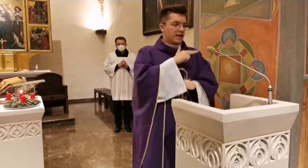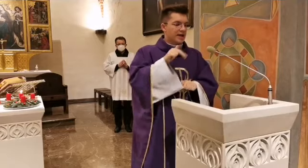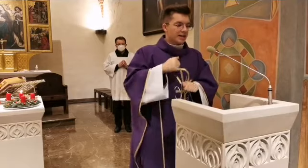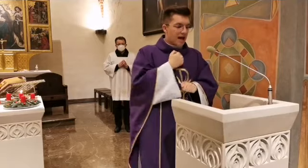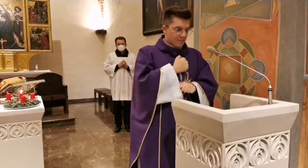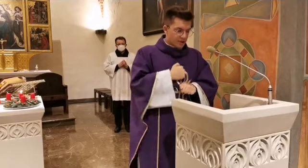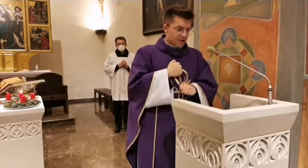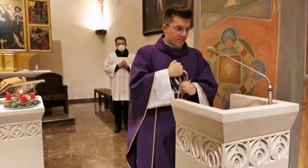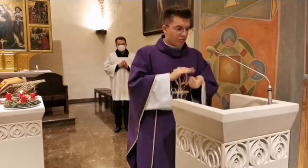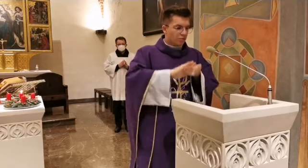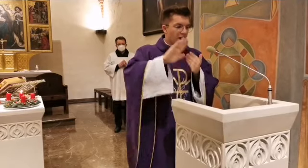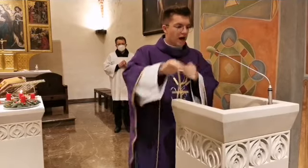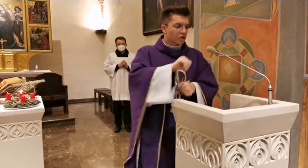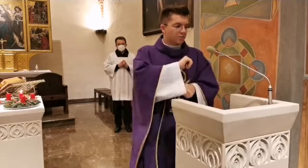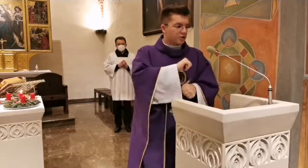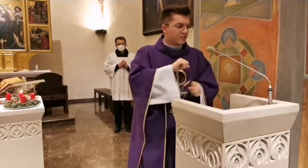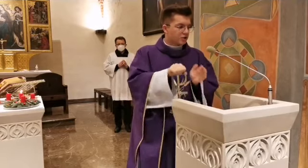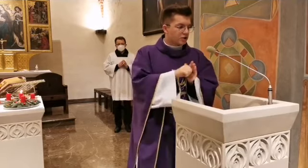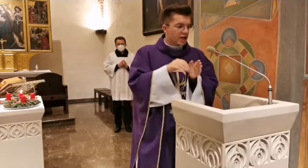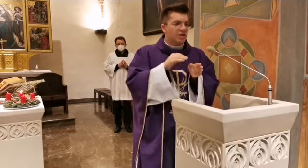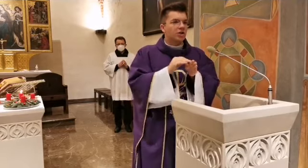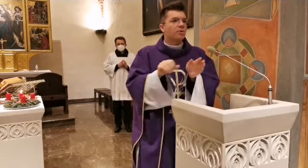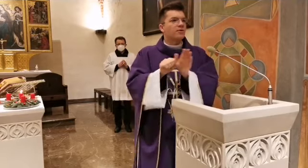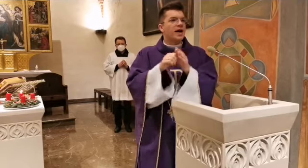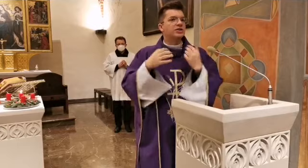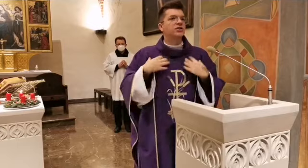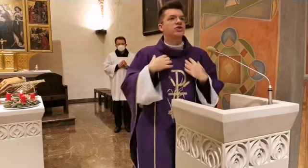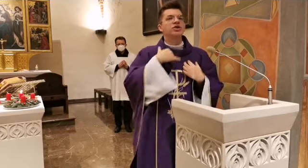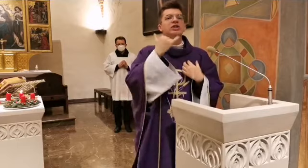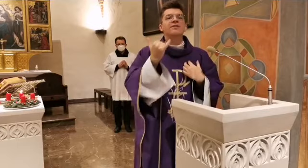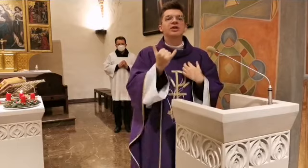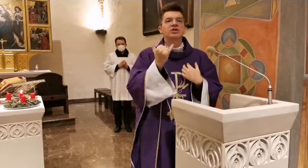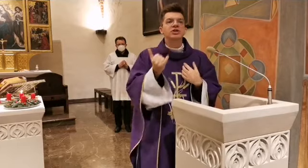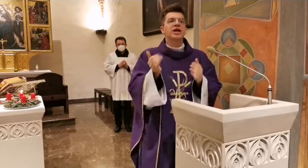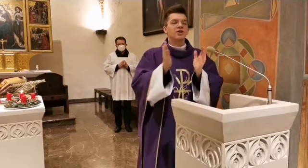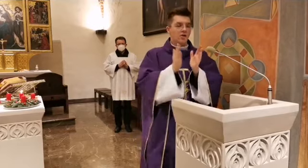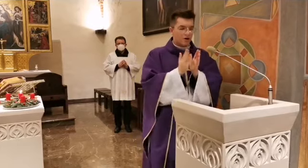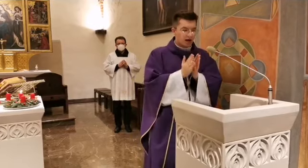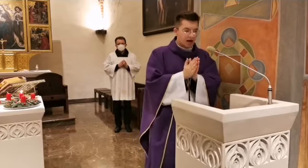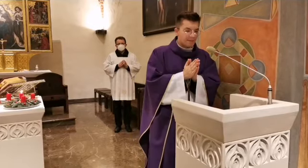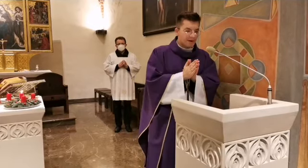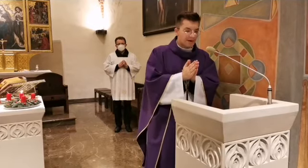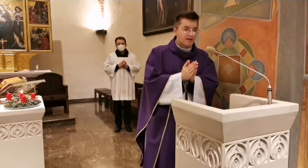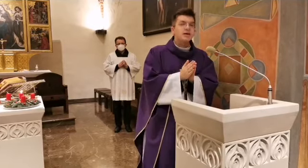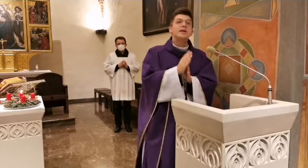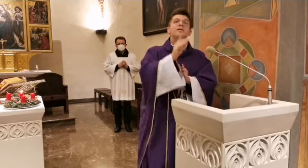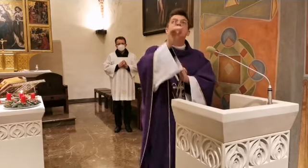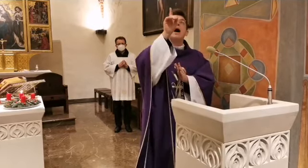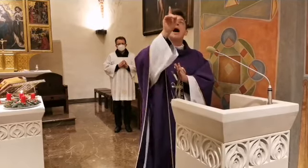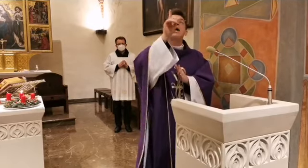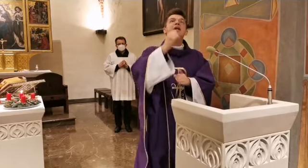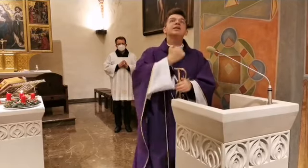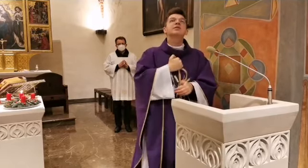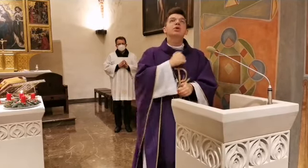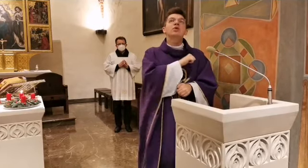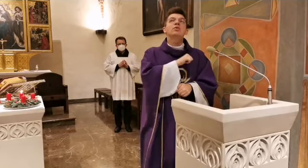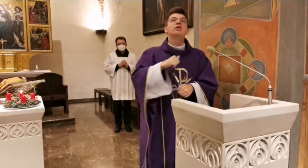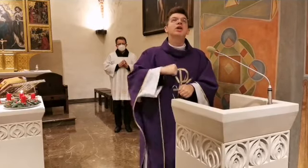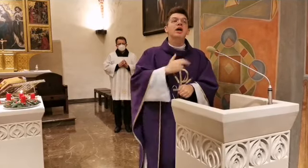Wszechmogący nad nami się zmiłuje, a odpuściwszy grzechy doprowadzi do życia wiecznego. Amen.